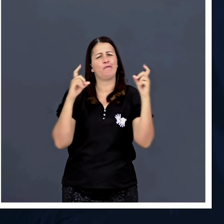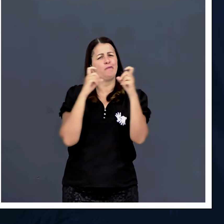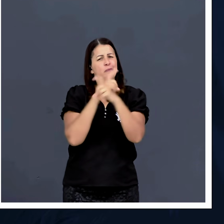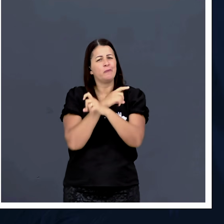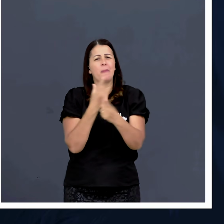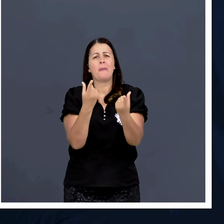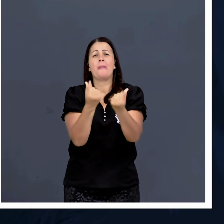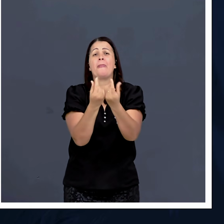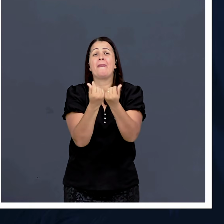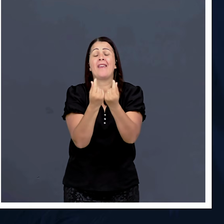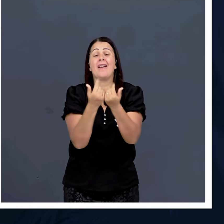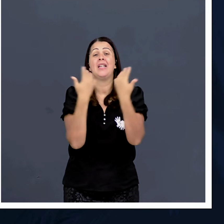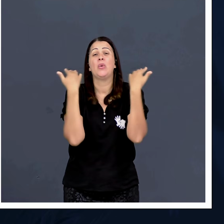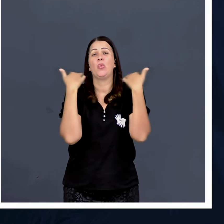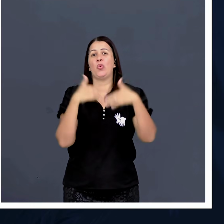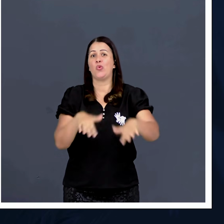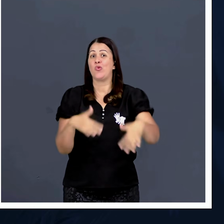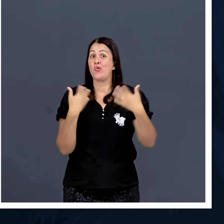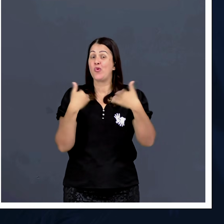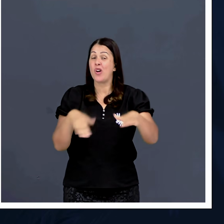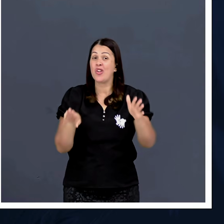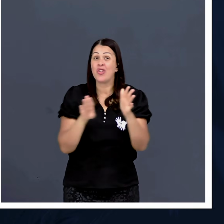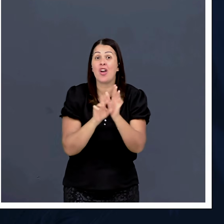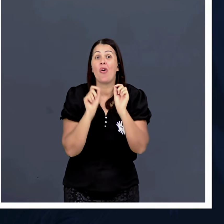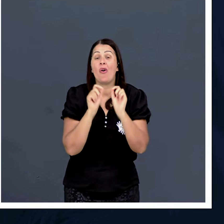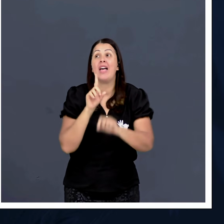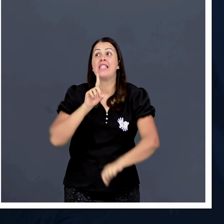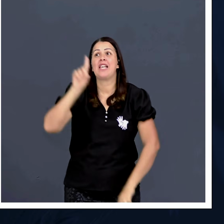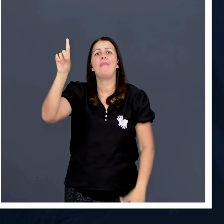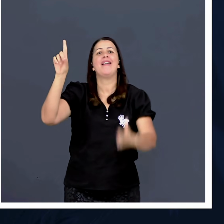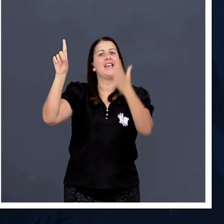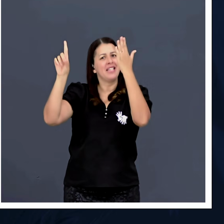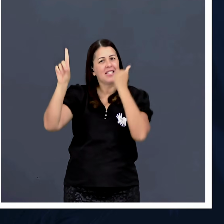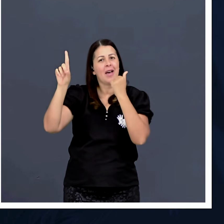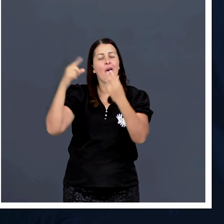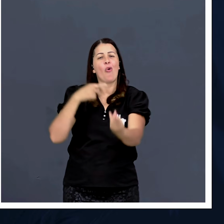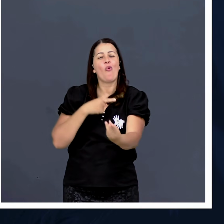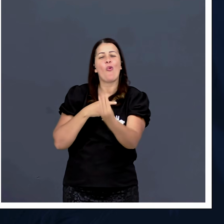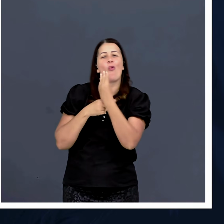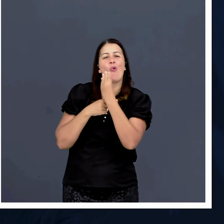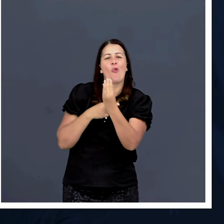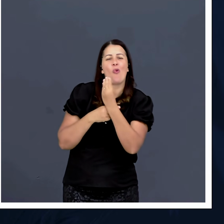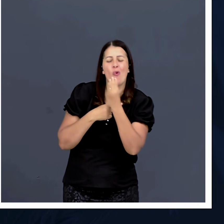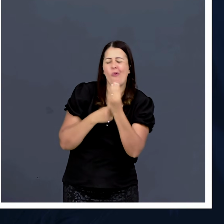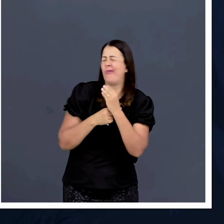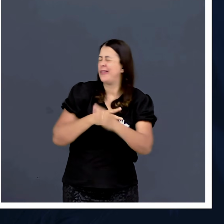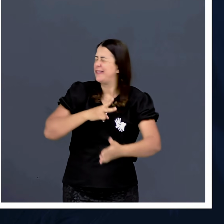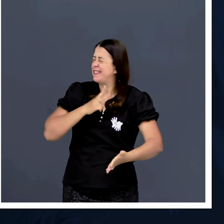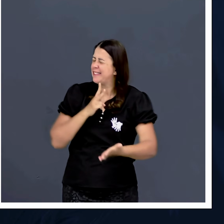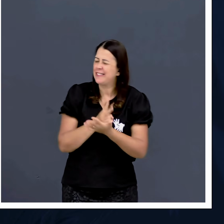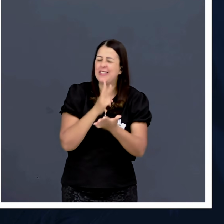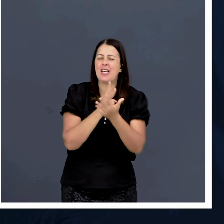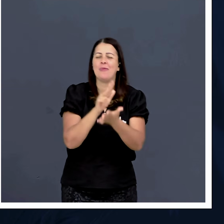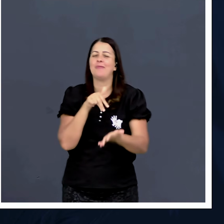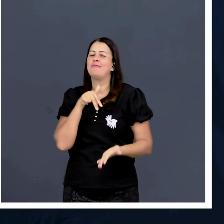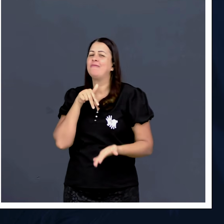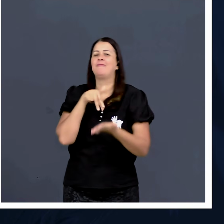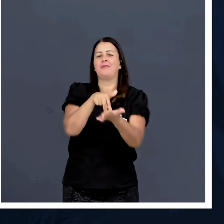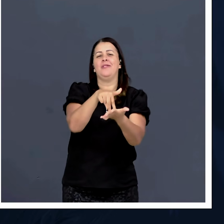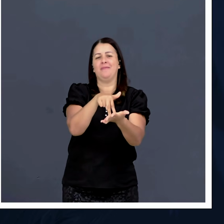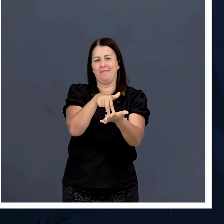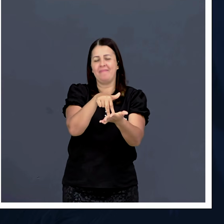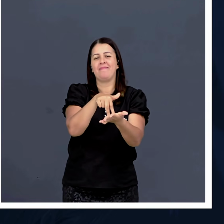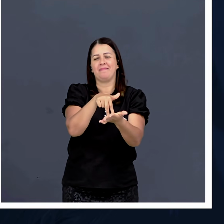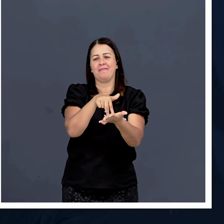financeira bate à nossa porta, saber que Ele é Jeová Jirê, aquele que provê, nos mantém de